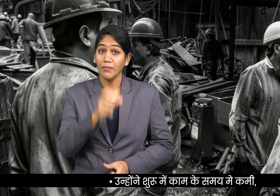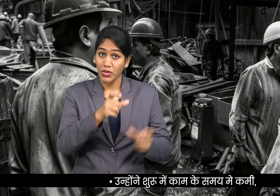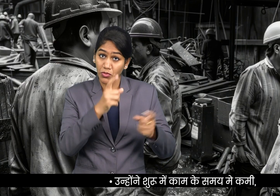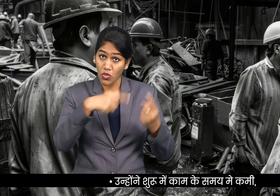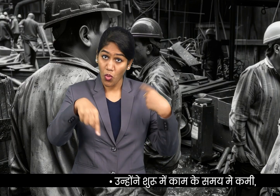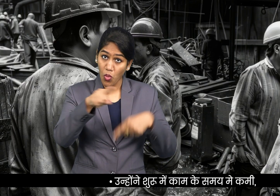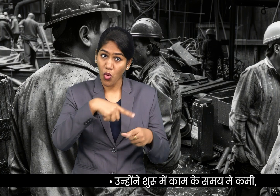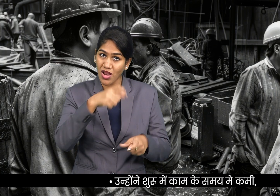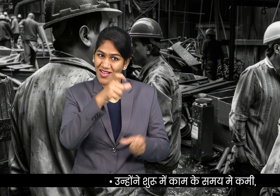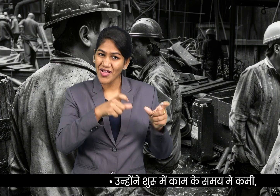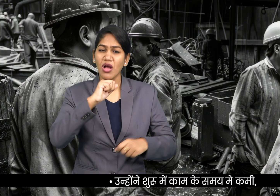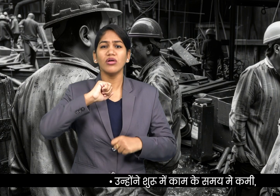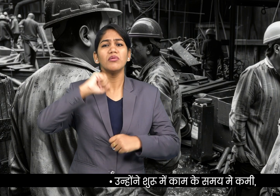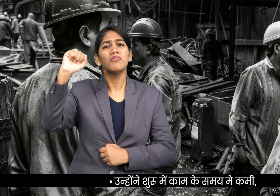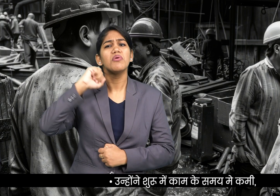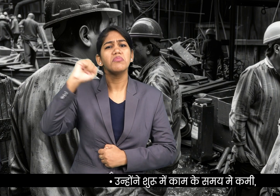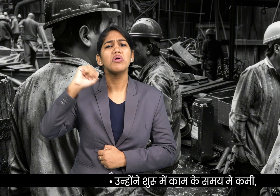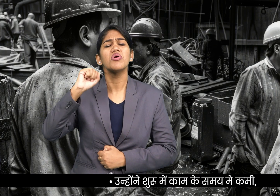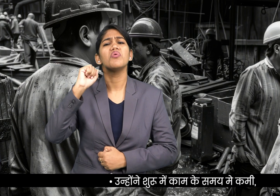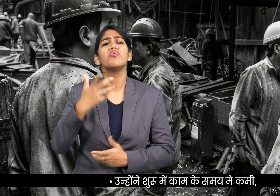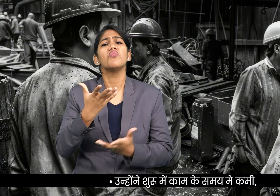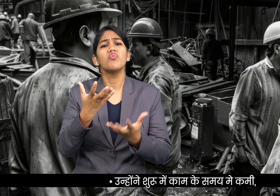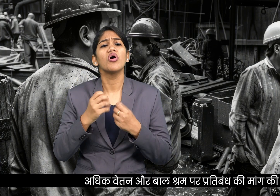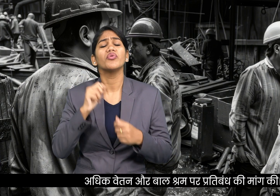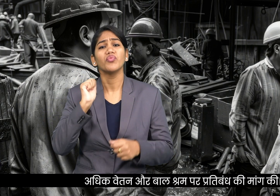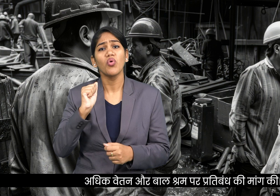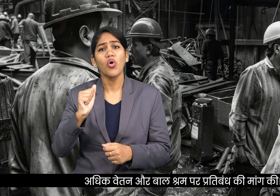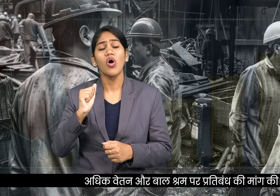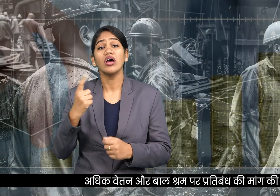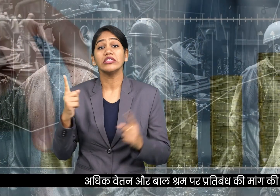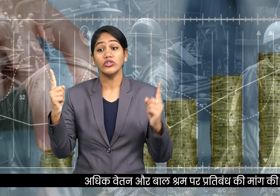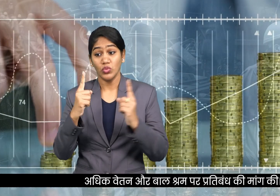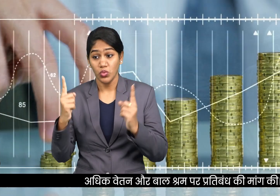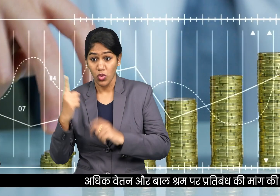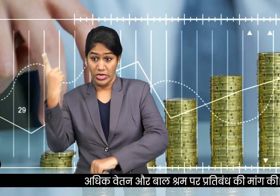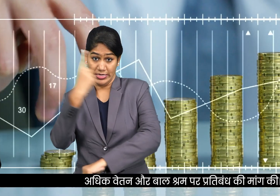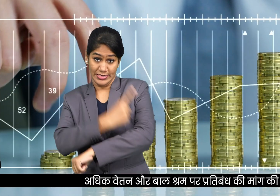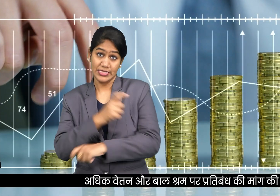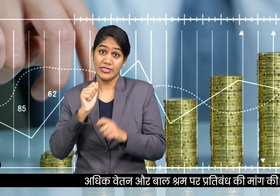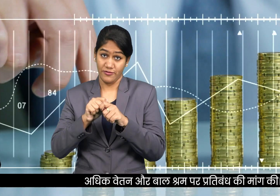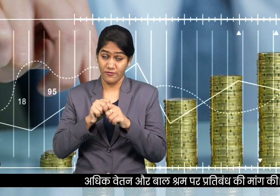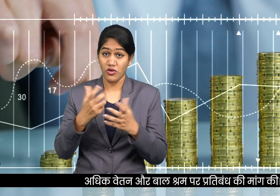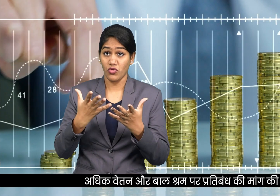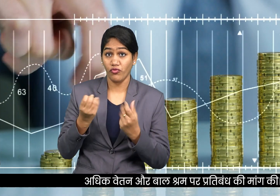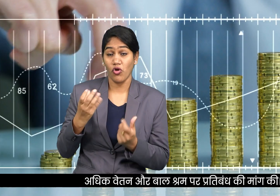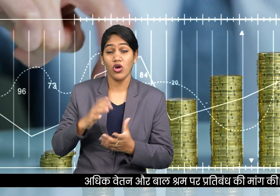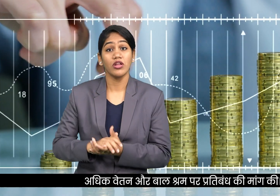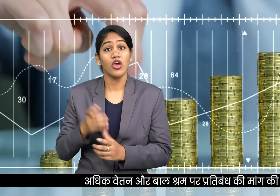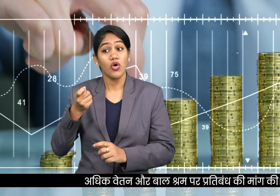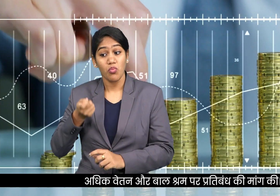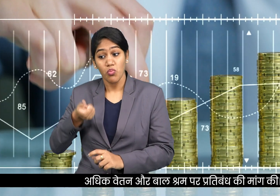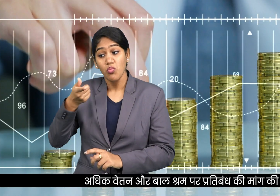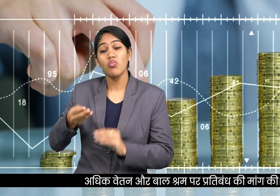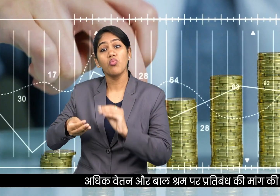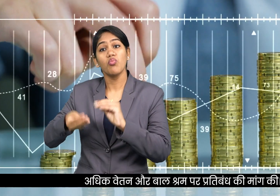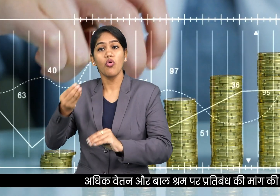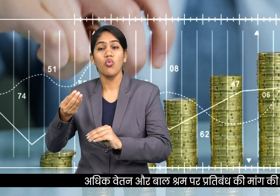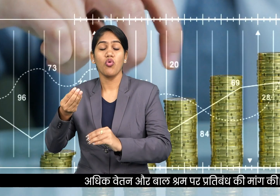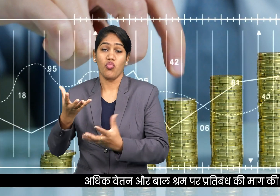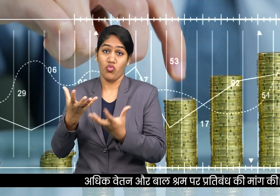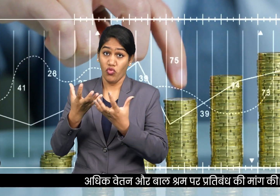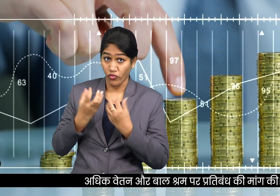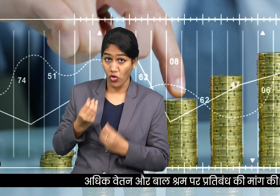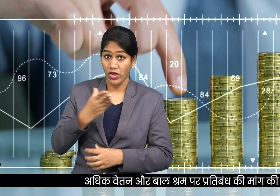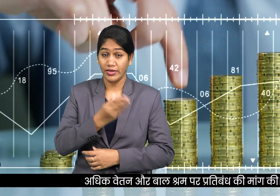उन्होंने शुरू में काम के समय में कमी, अधिक वेतन और बाल श्रम पर प्रतिबंध की मांग